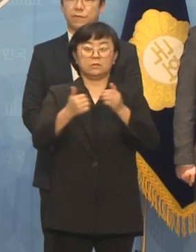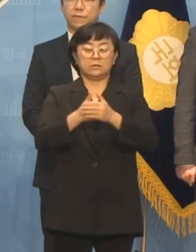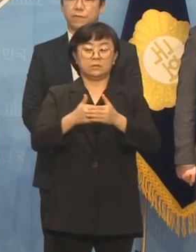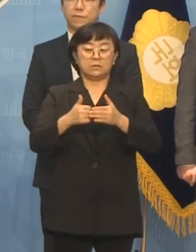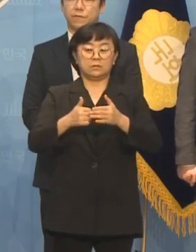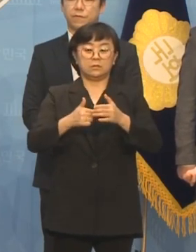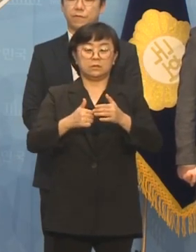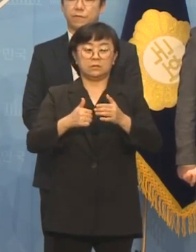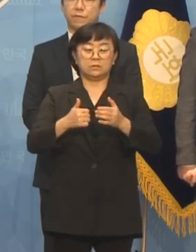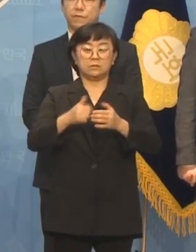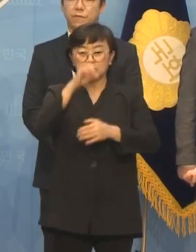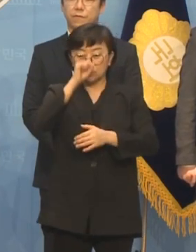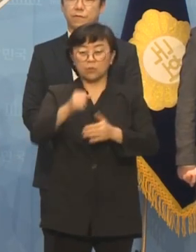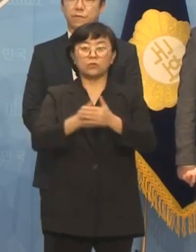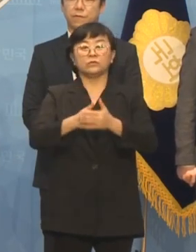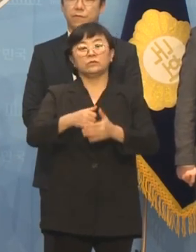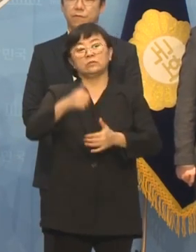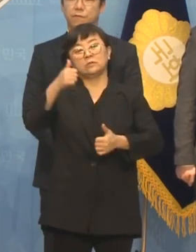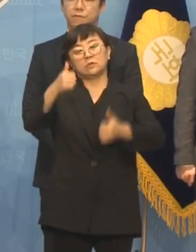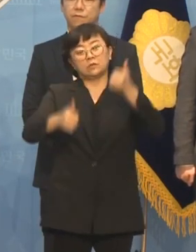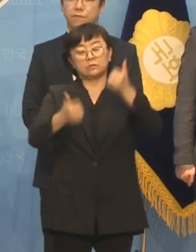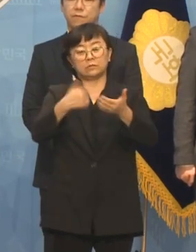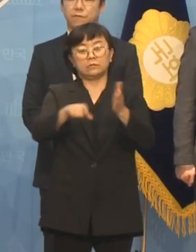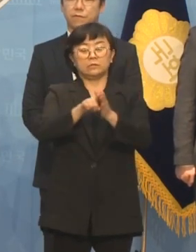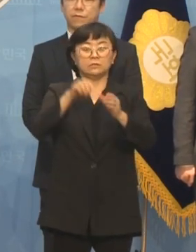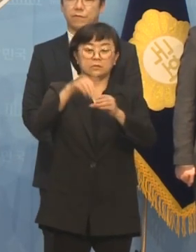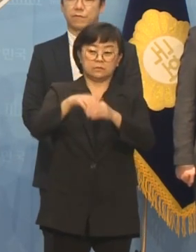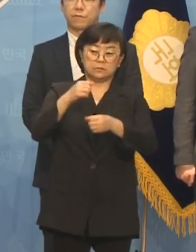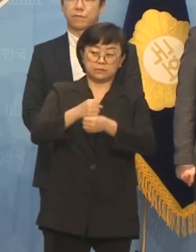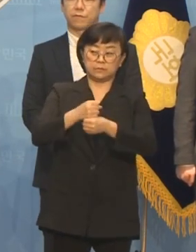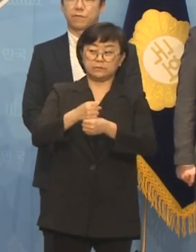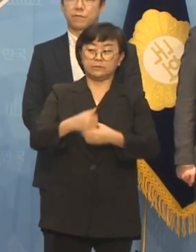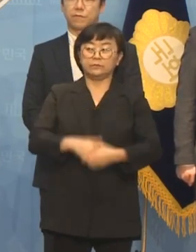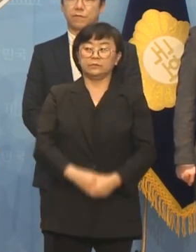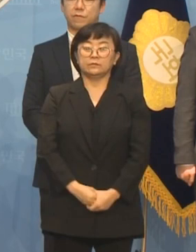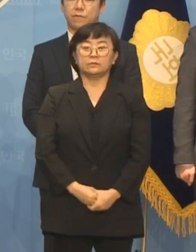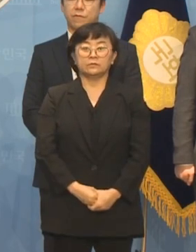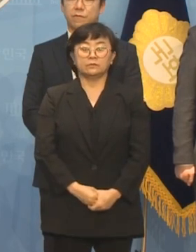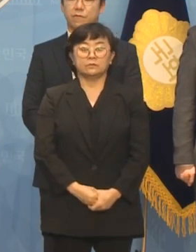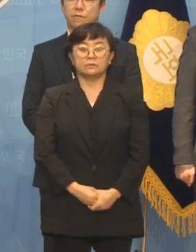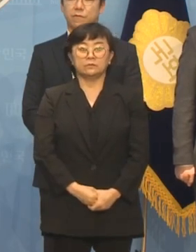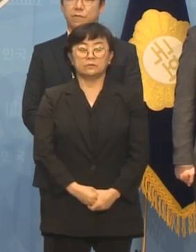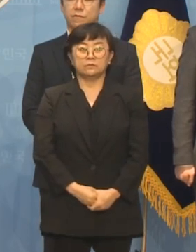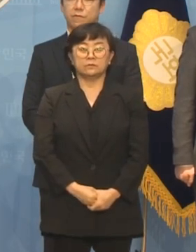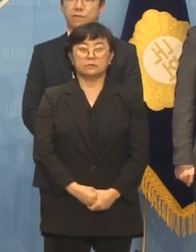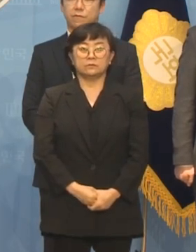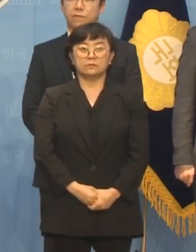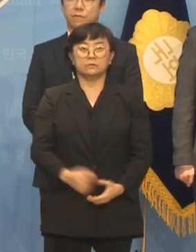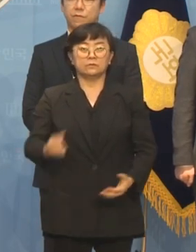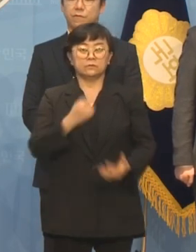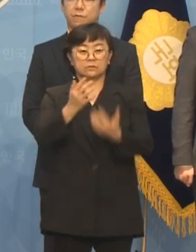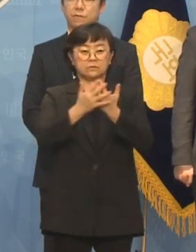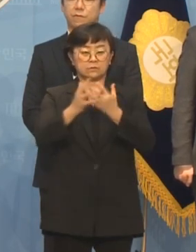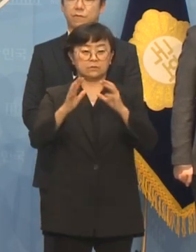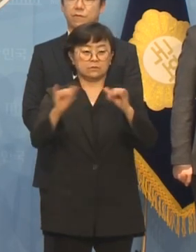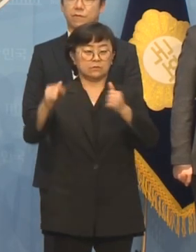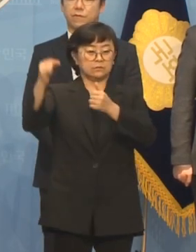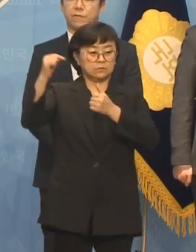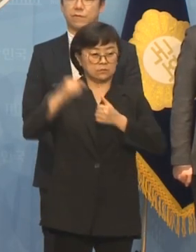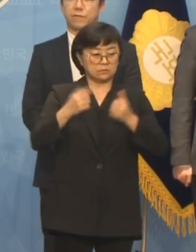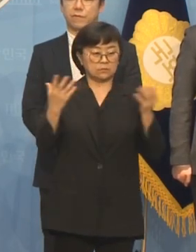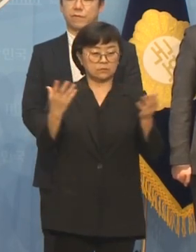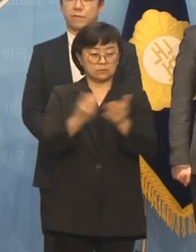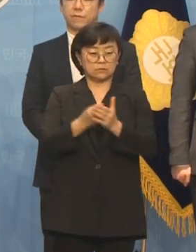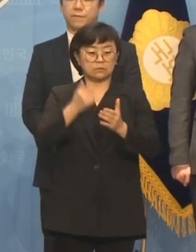전체가 생산적인 경쟁을 하는 총선으로 만듭시다. 그것이 촛불 민심을 온전히